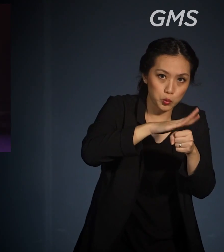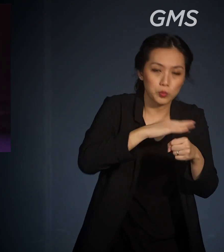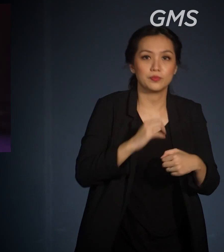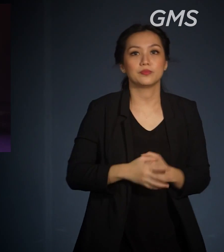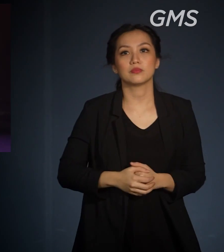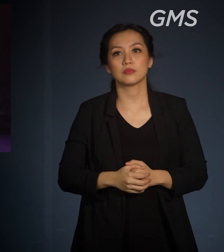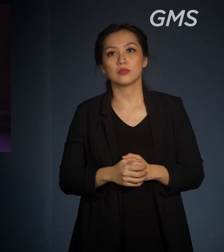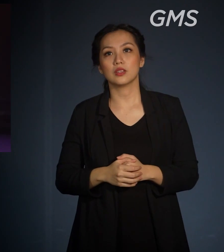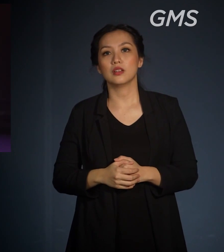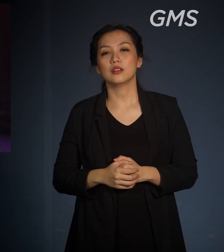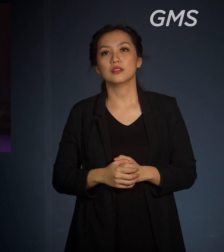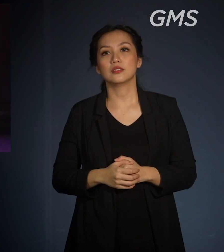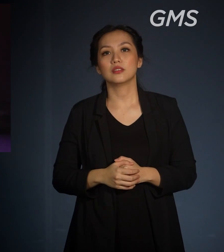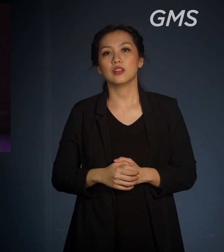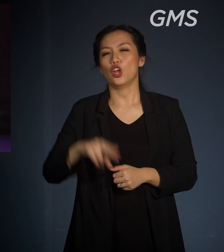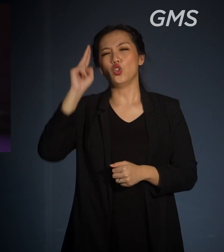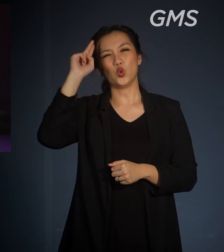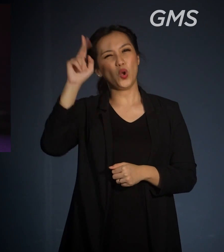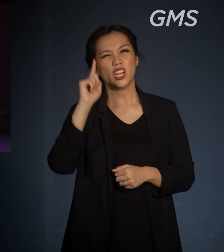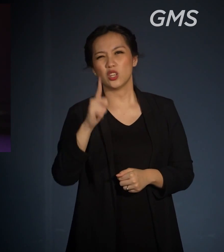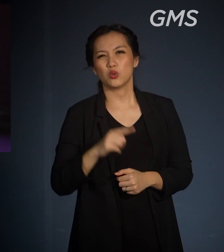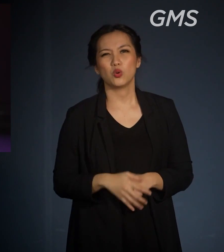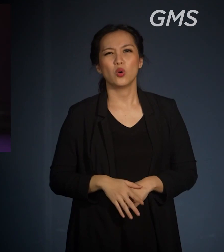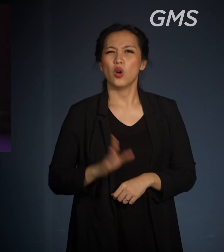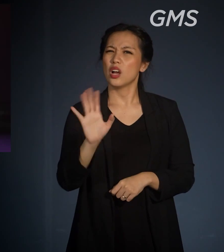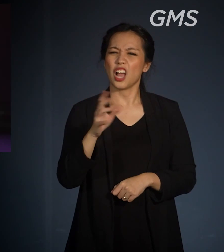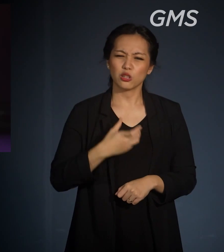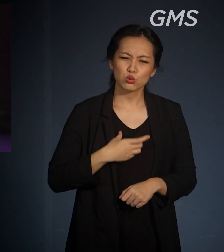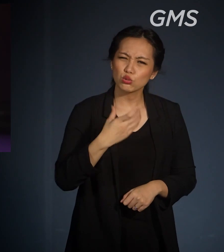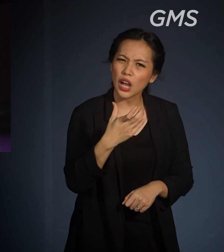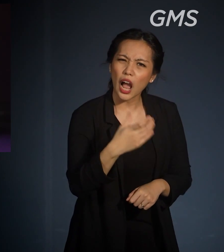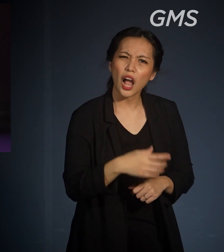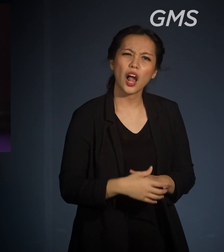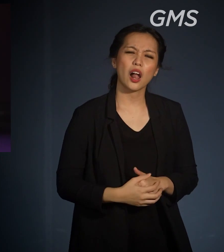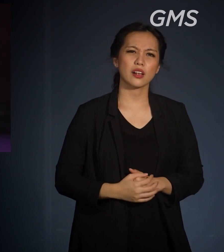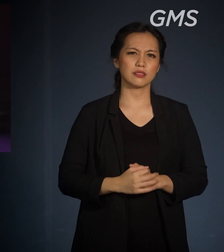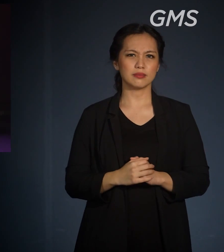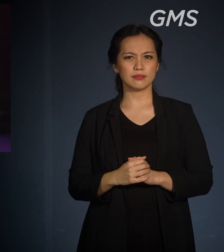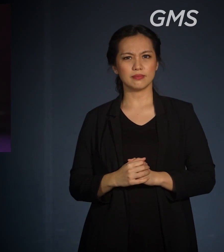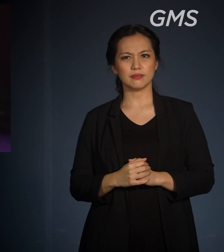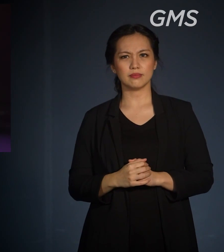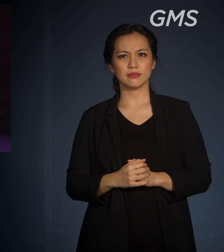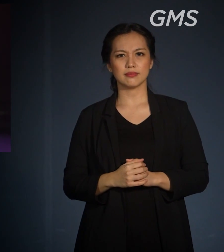saudara, ternyata Tuhan itu mencela yang punya 1 ini.